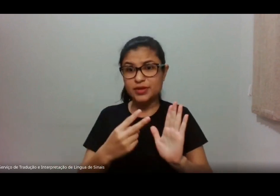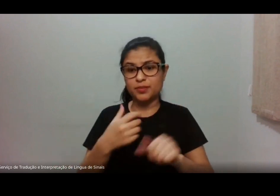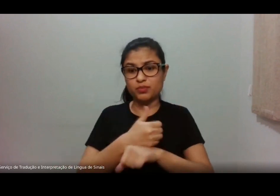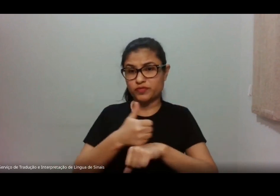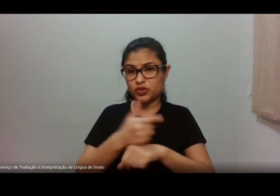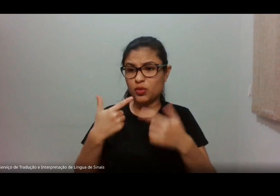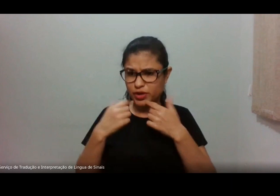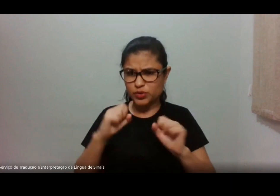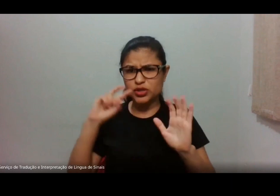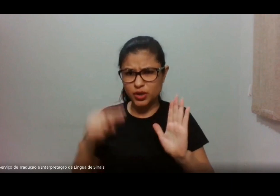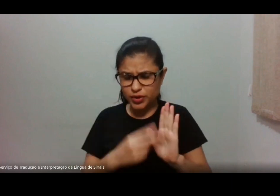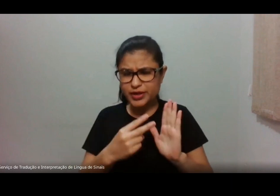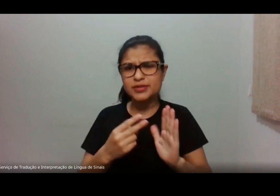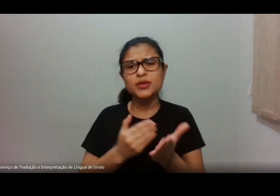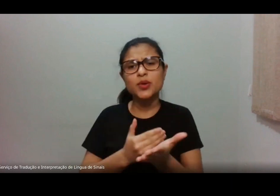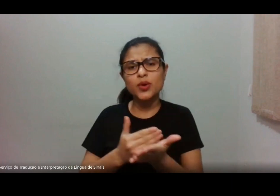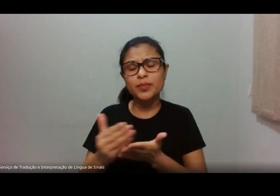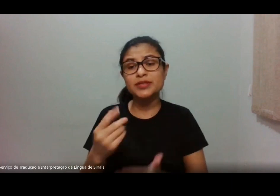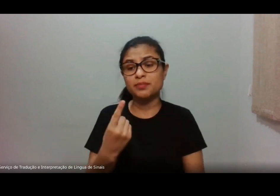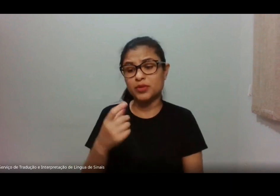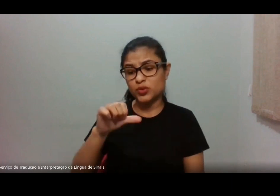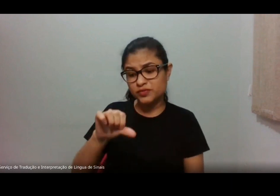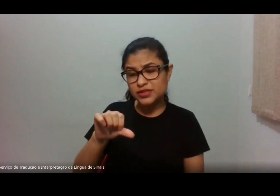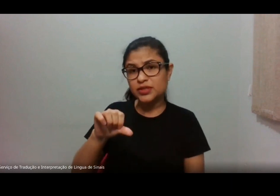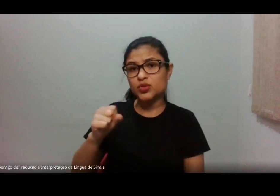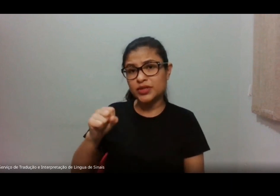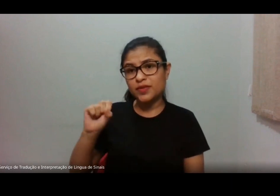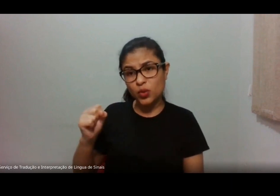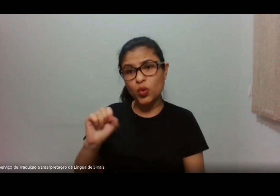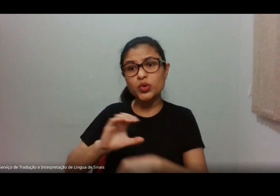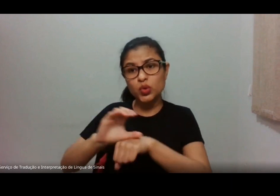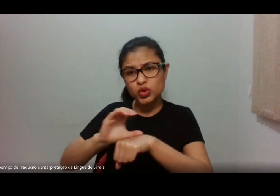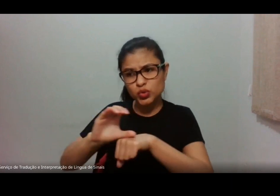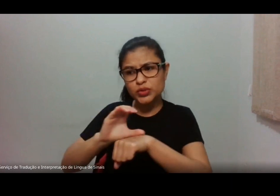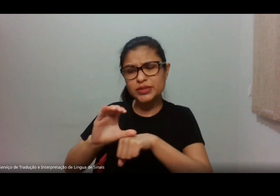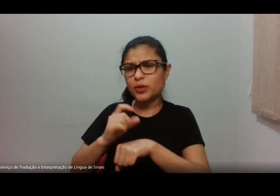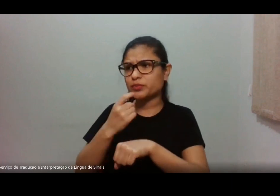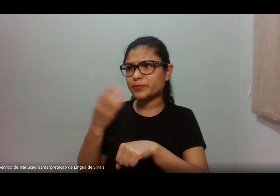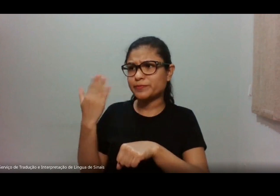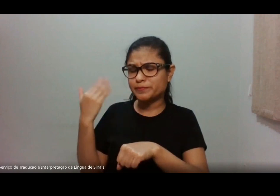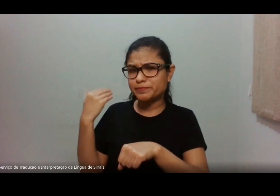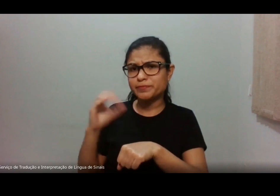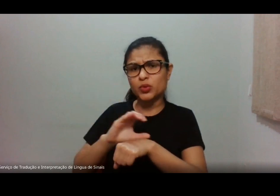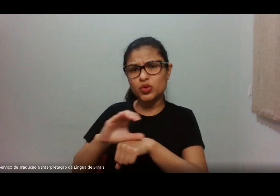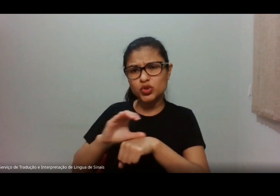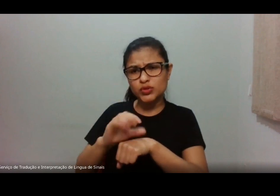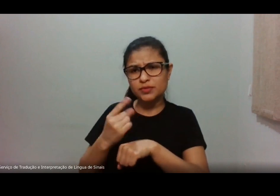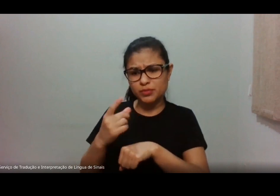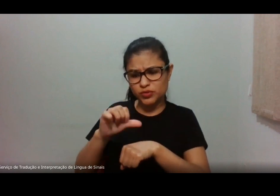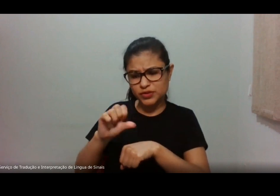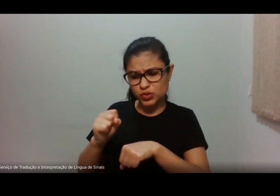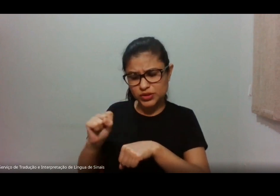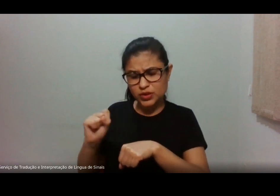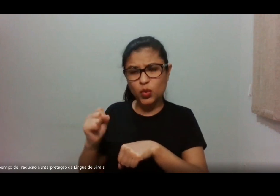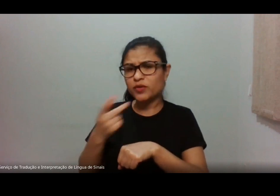de linguistas, vem também a partir da Constituição de 98. Então, vejam como é recente essa questão no Brasil. Porque a Constituição